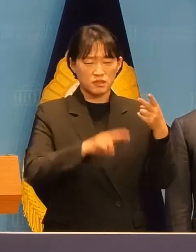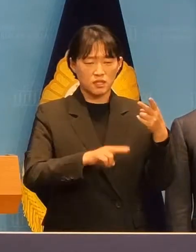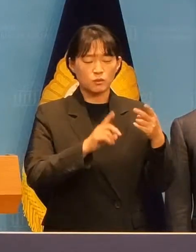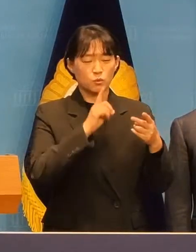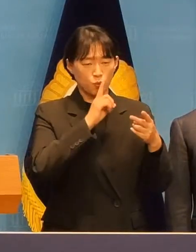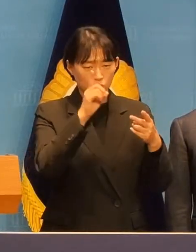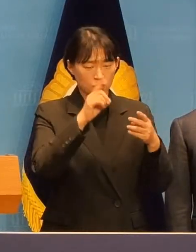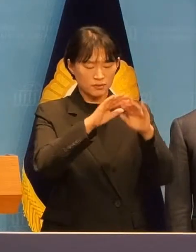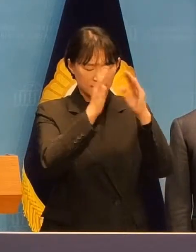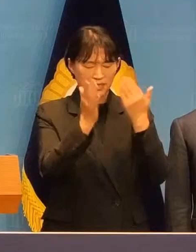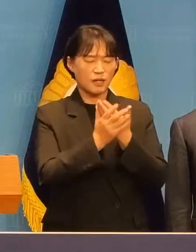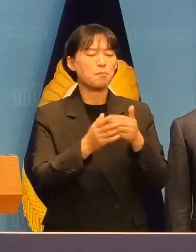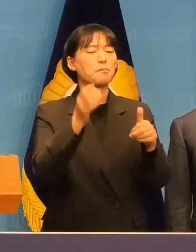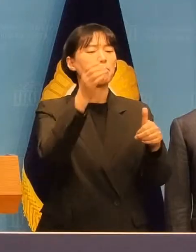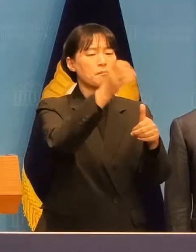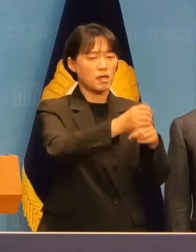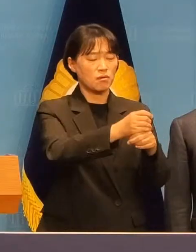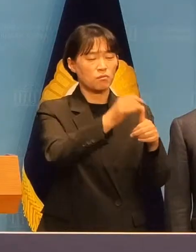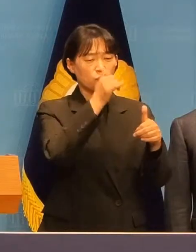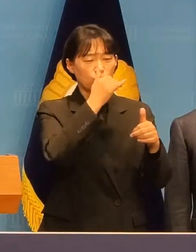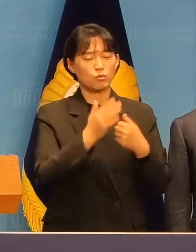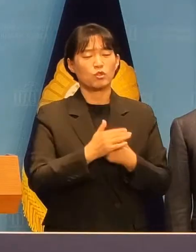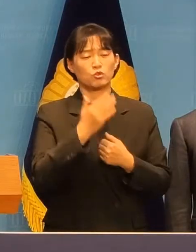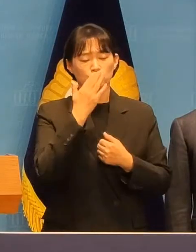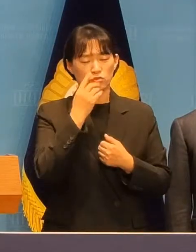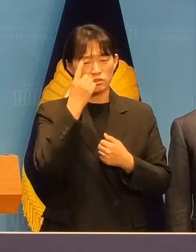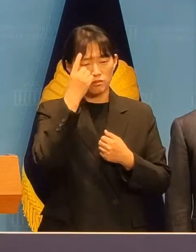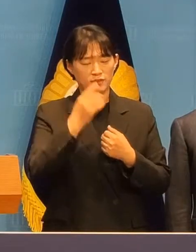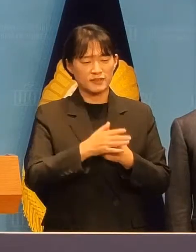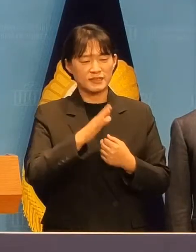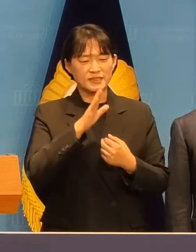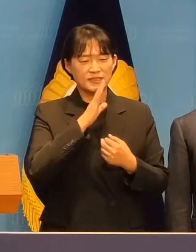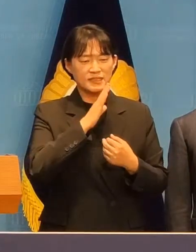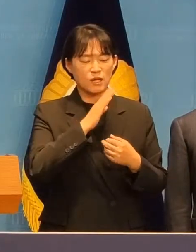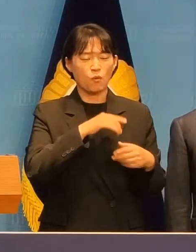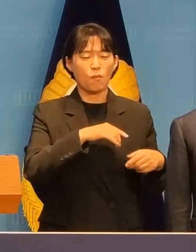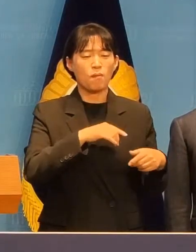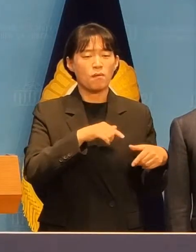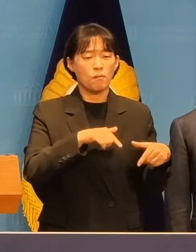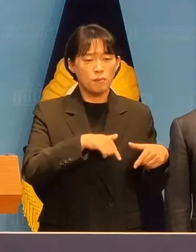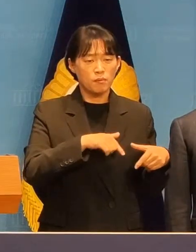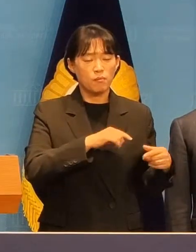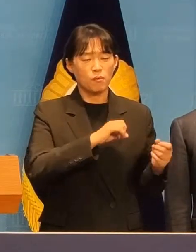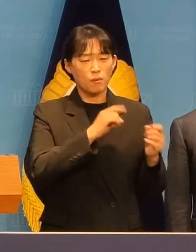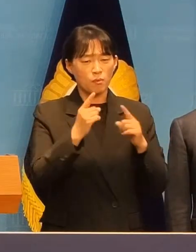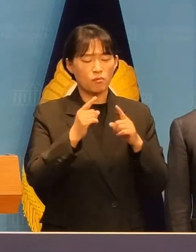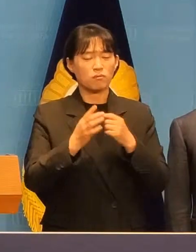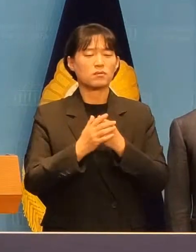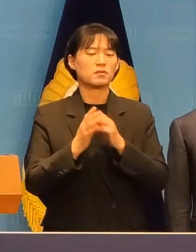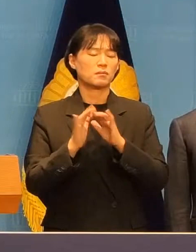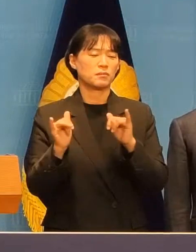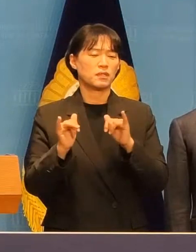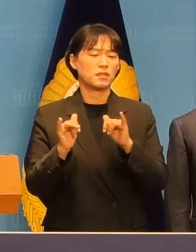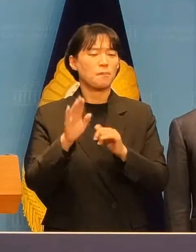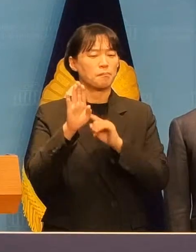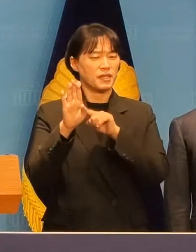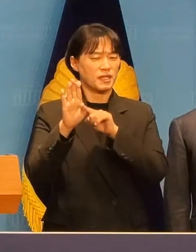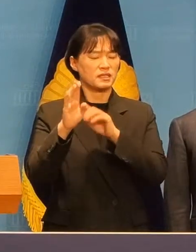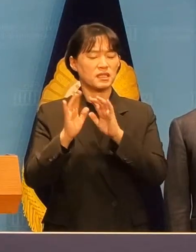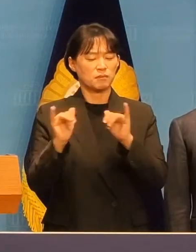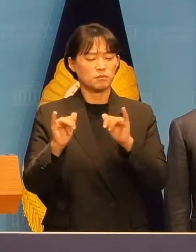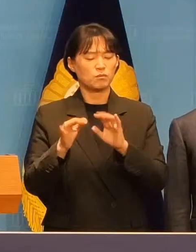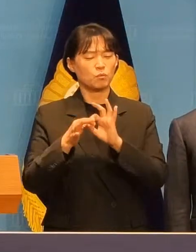소송을 일임하였고 순천 사건 진상규명 명예회복 추진협의회 대표 B씨를 통해서